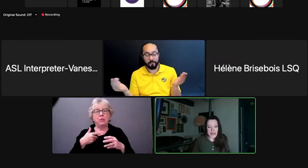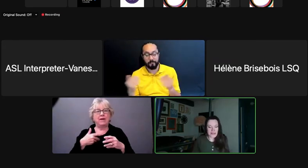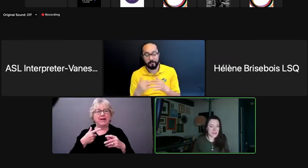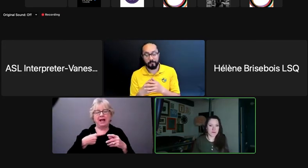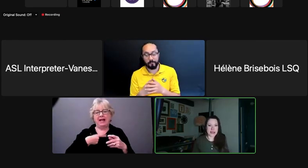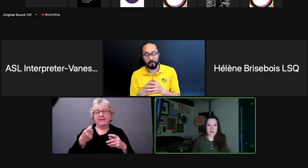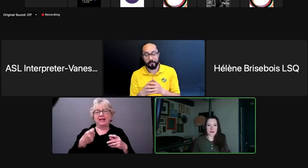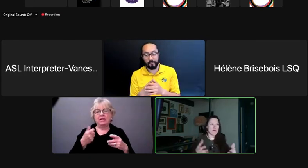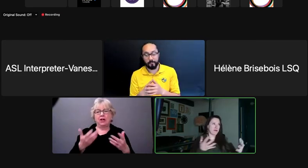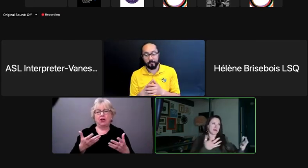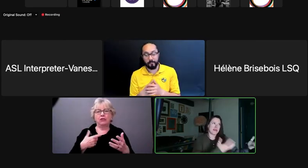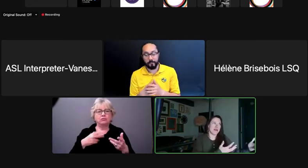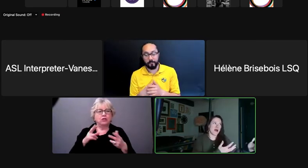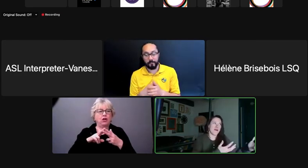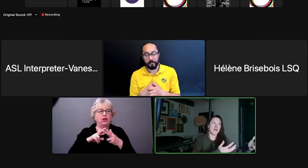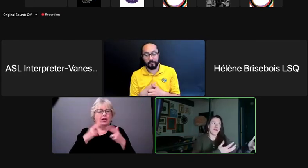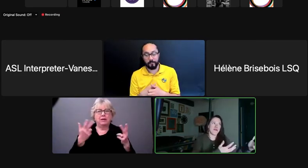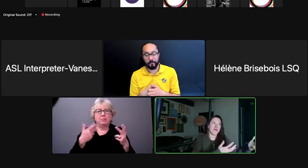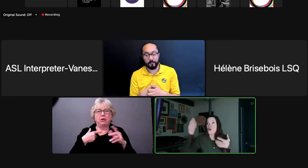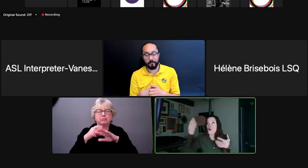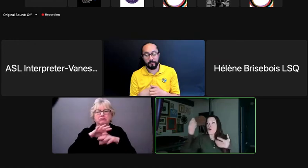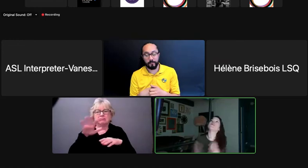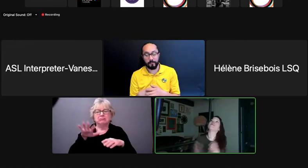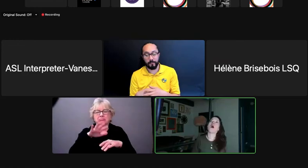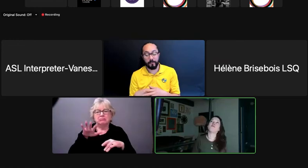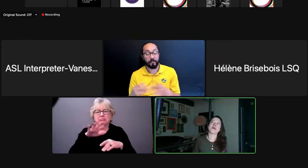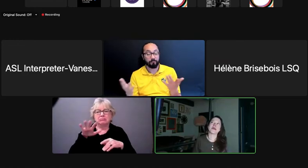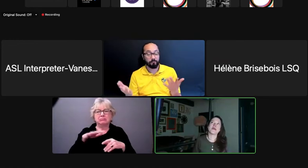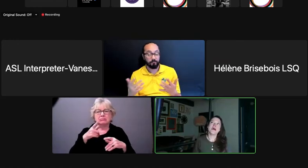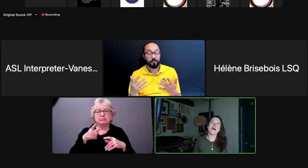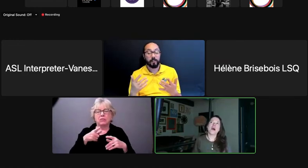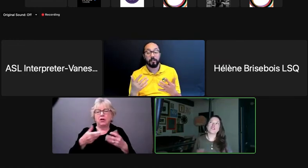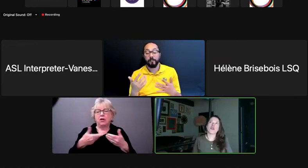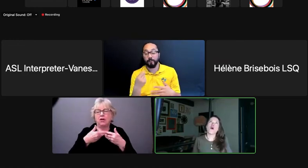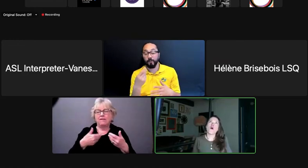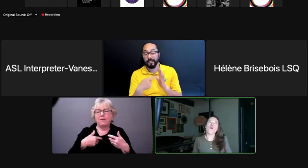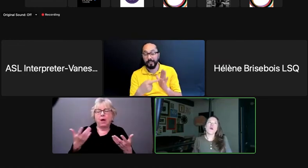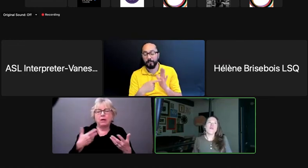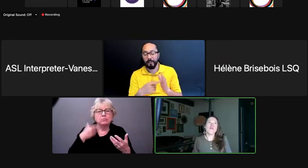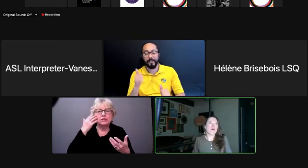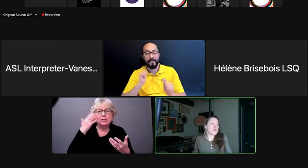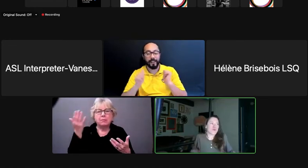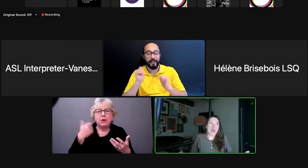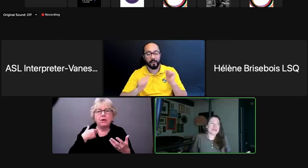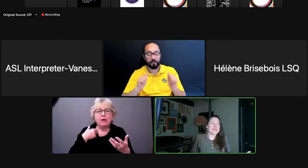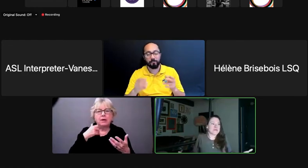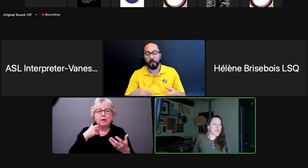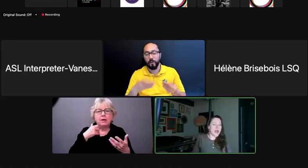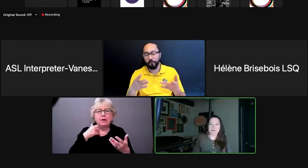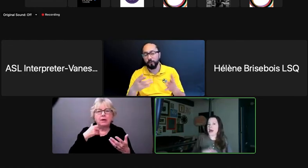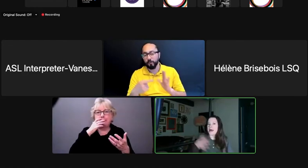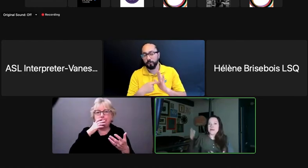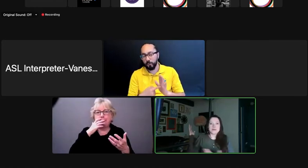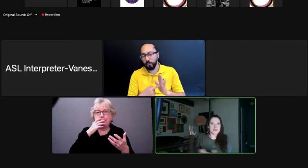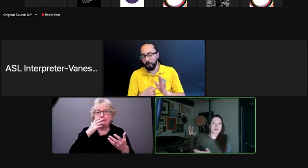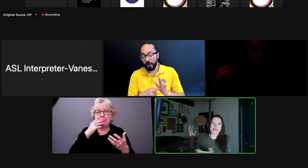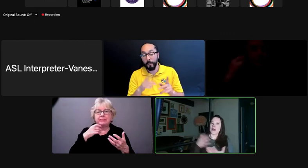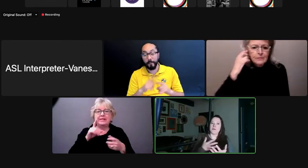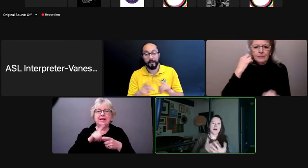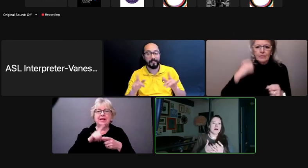je ne connais pas l'espace je ne connais pas votre offre et donc il des freins à l'entrée d'une certaine